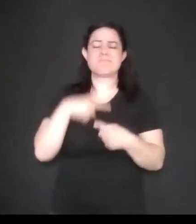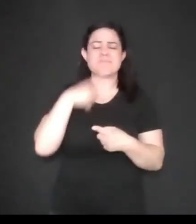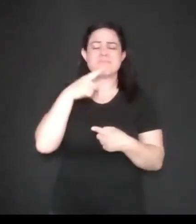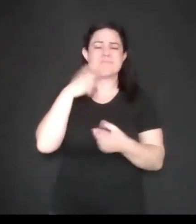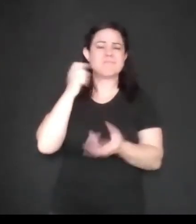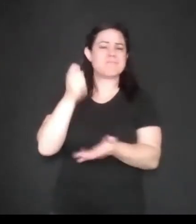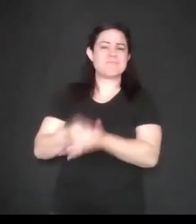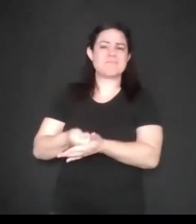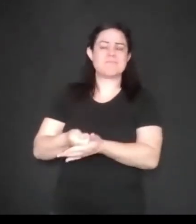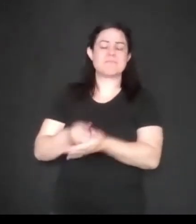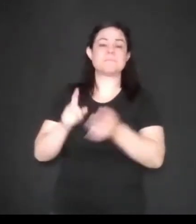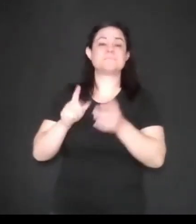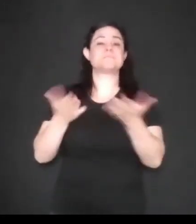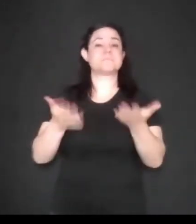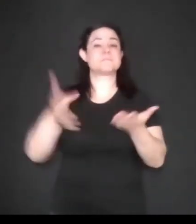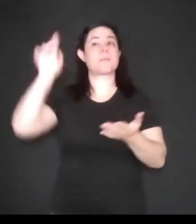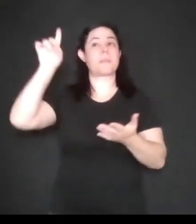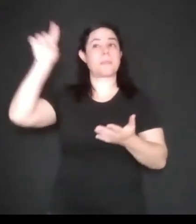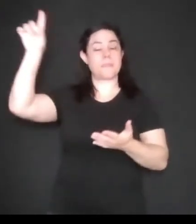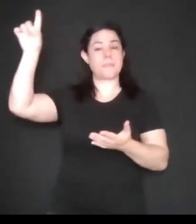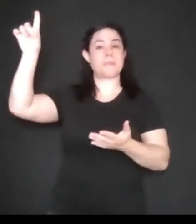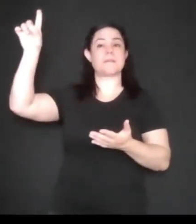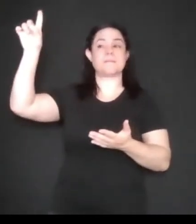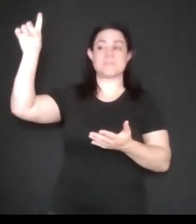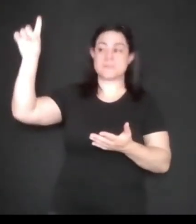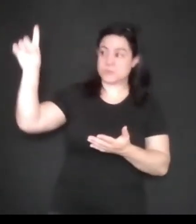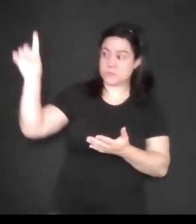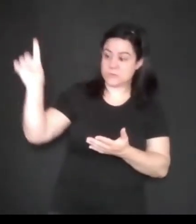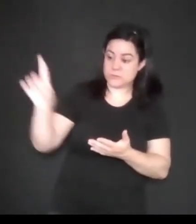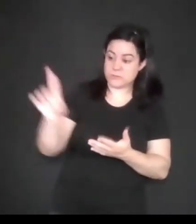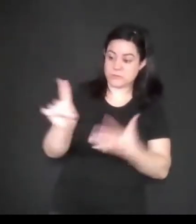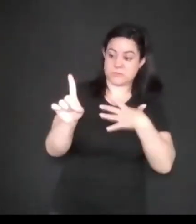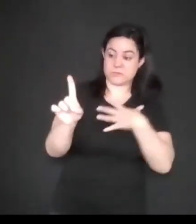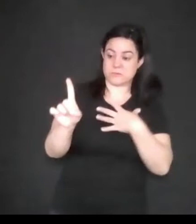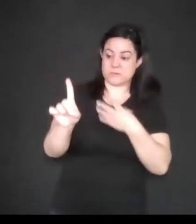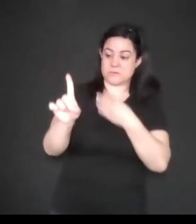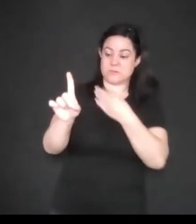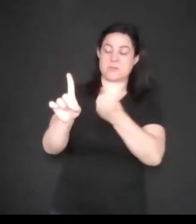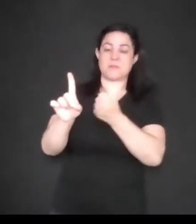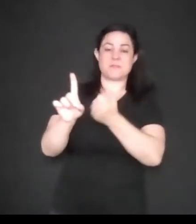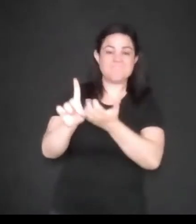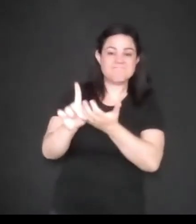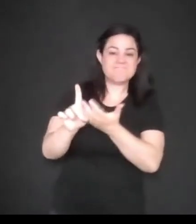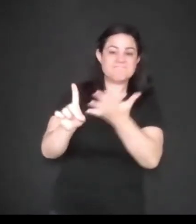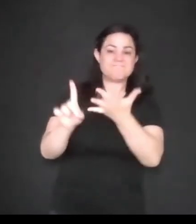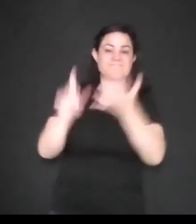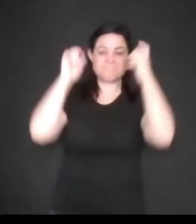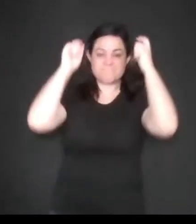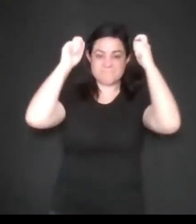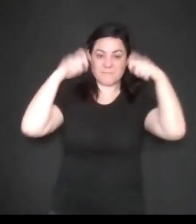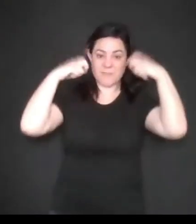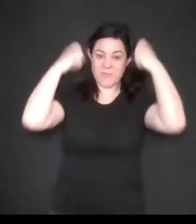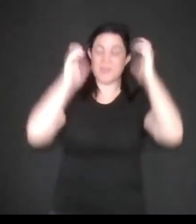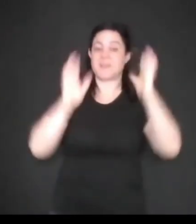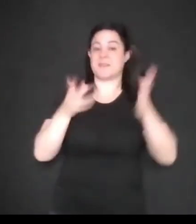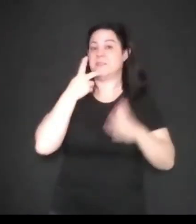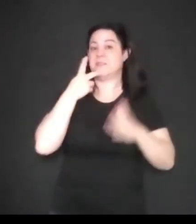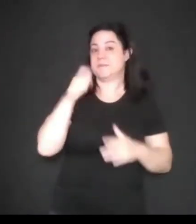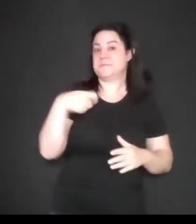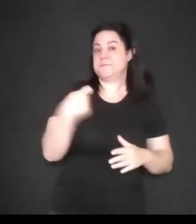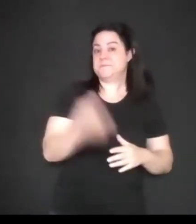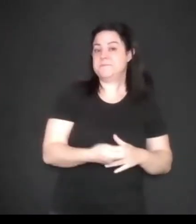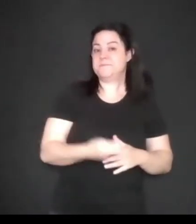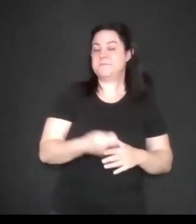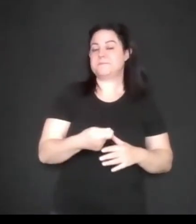Deus enviou o seu Filho, e o seu Filho foi oferecido como cordeiro. Já falamos sobre isso, sobre a fala de